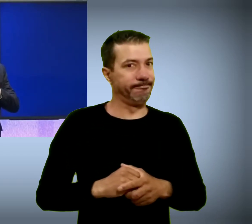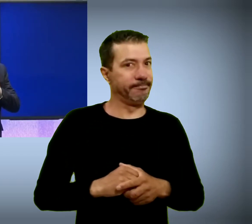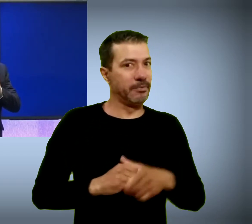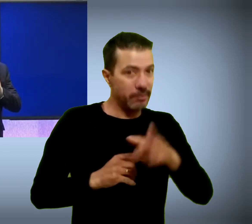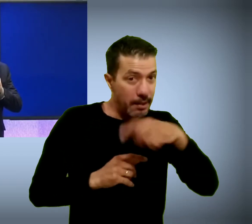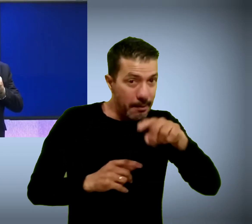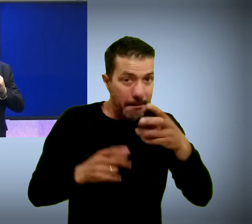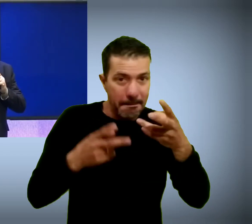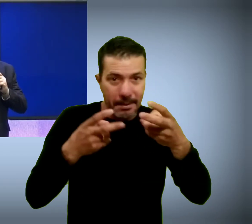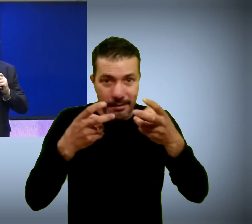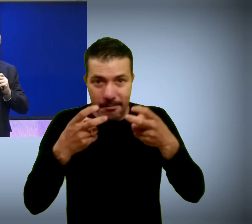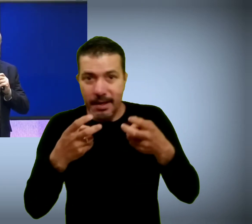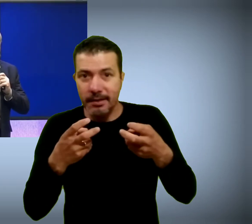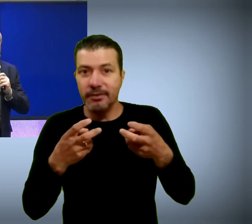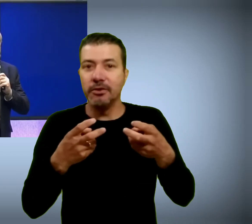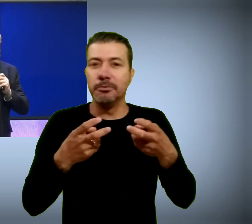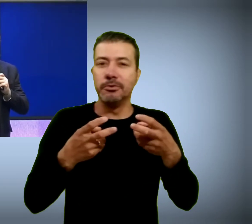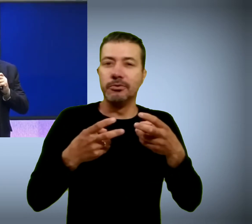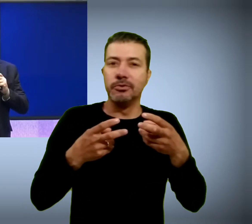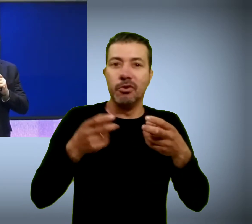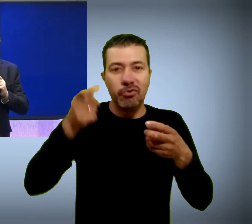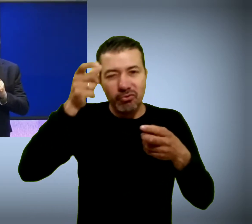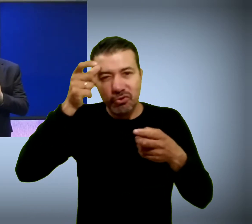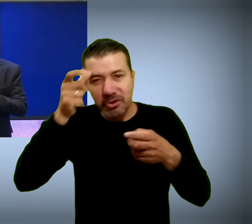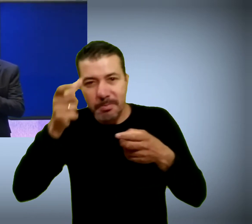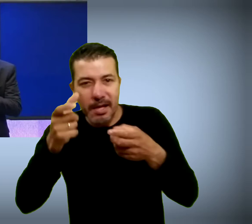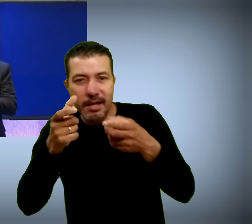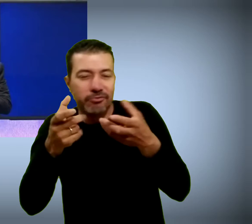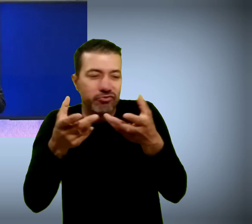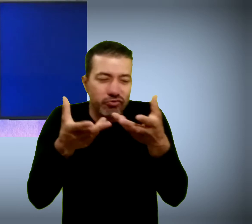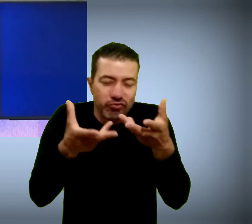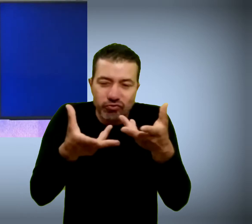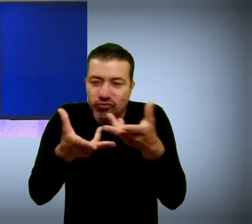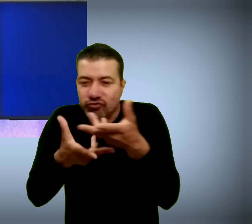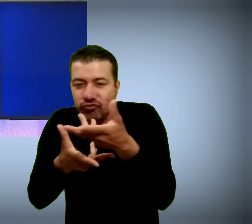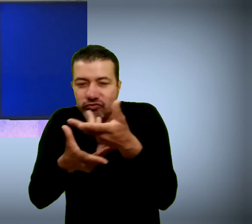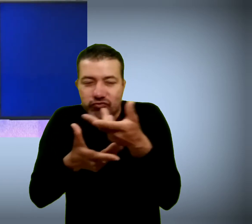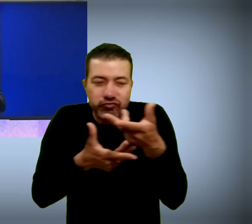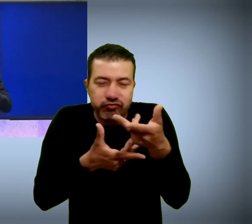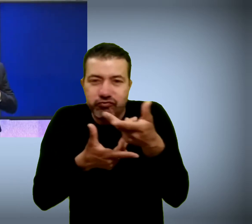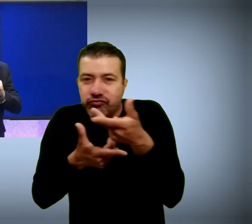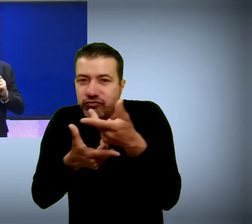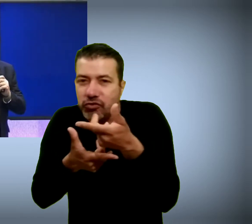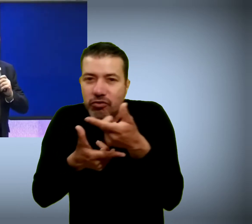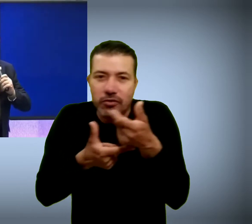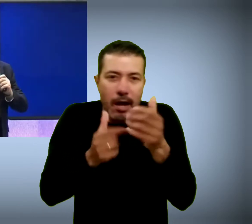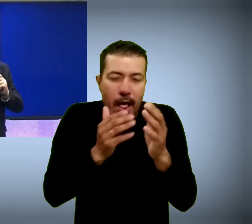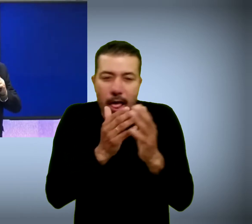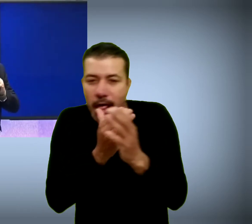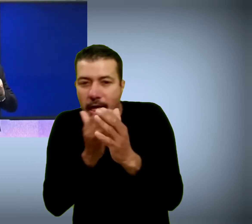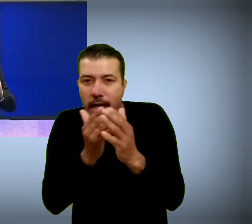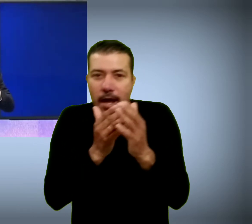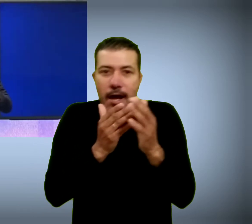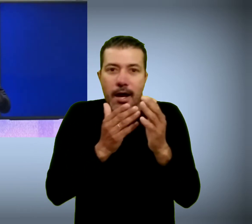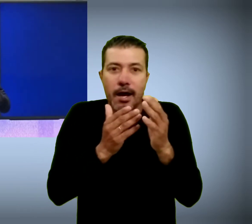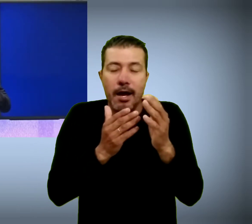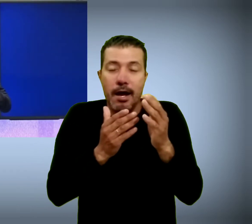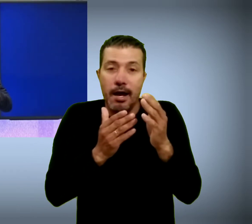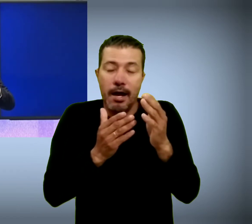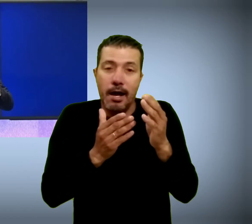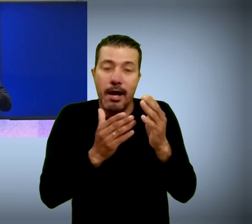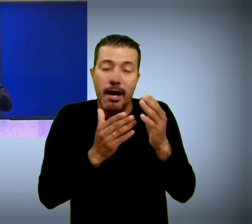Estão percebendo como é que ele vai sutilmente solapando a confiança que aquele